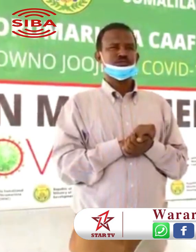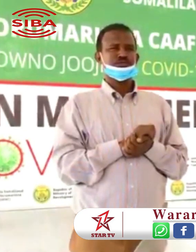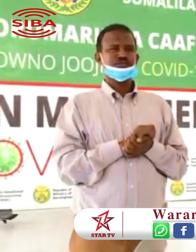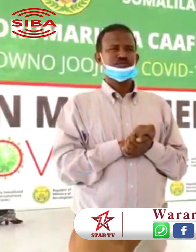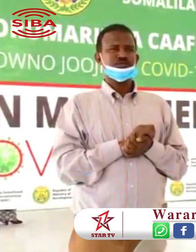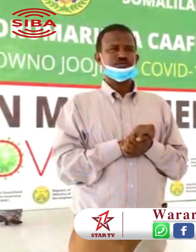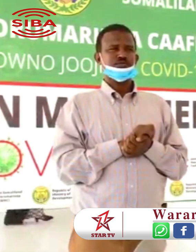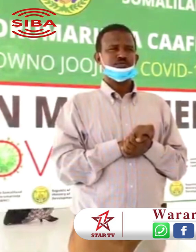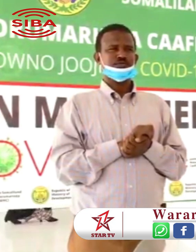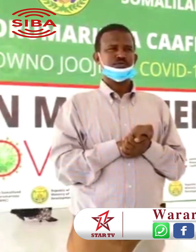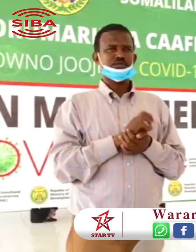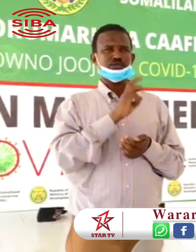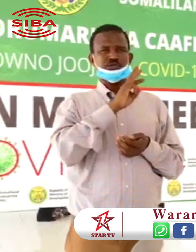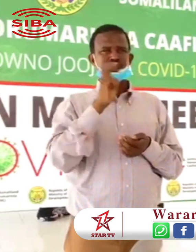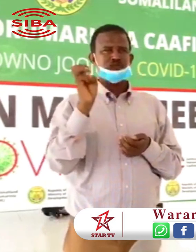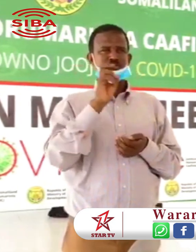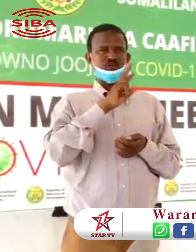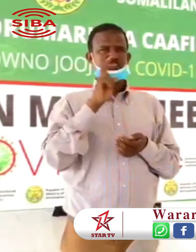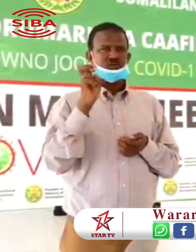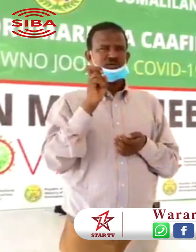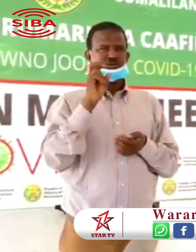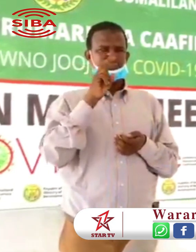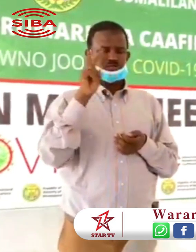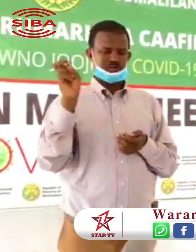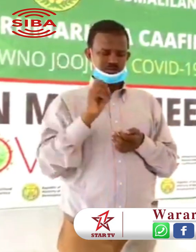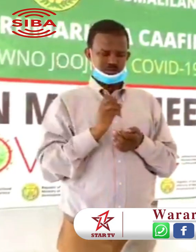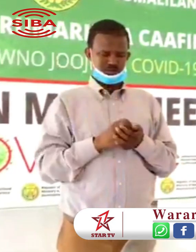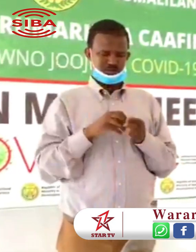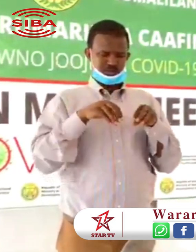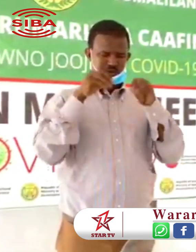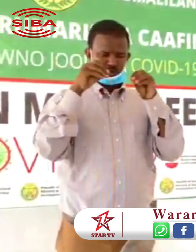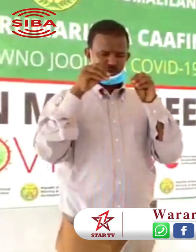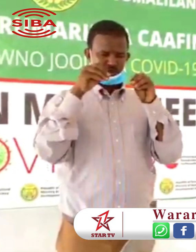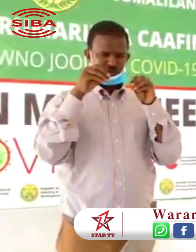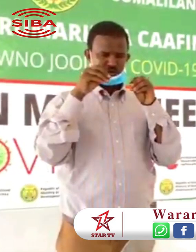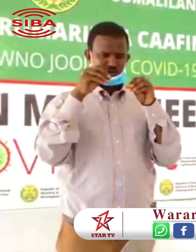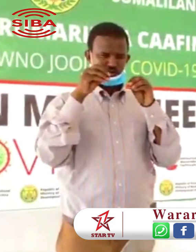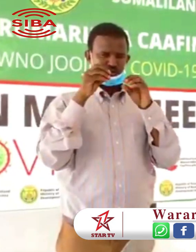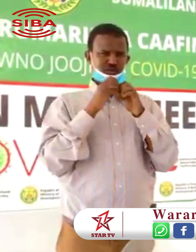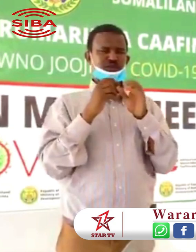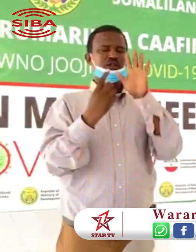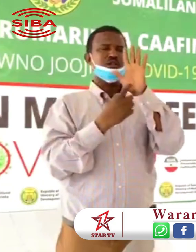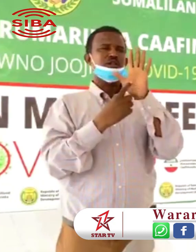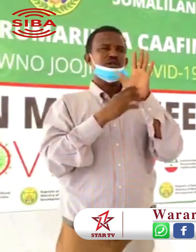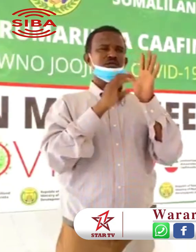inta aanay ma ka sheegay 3,220 kaas qof waxa cudurka laga helay